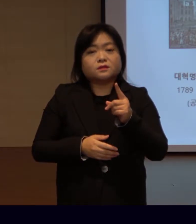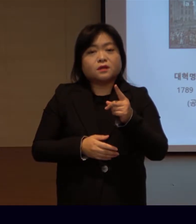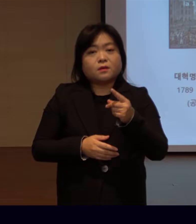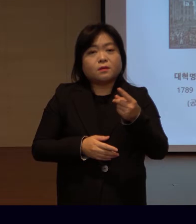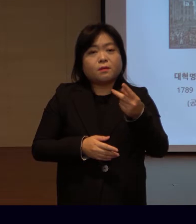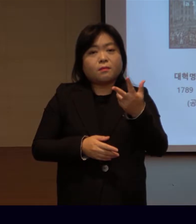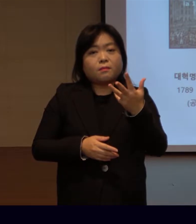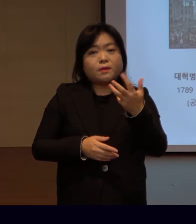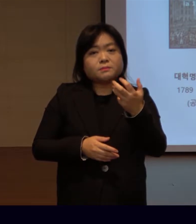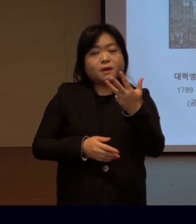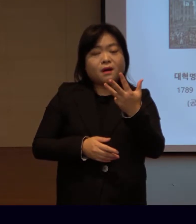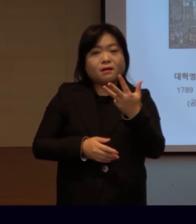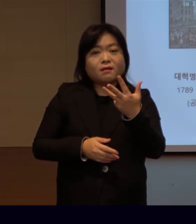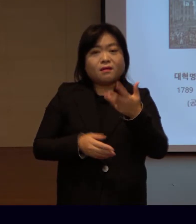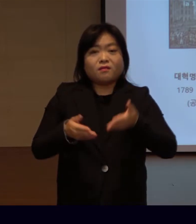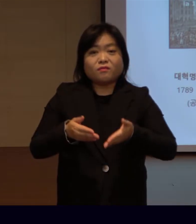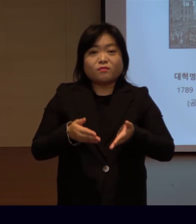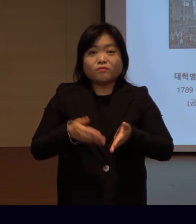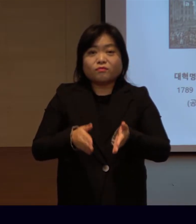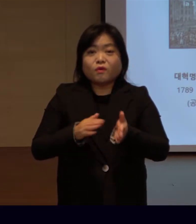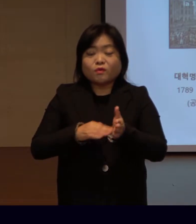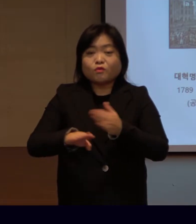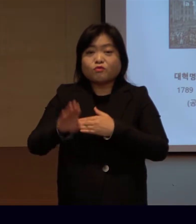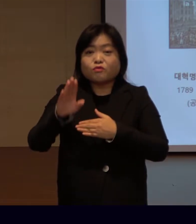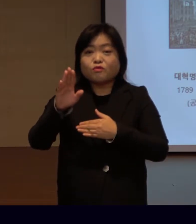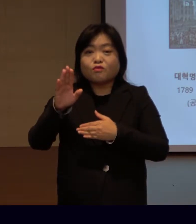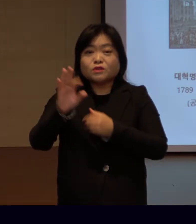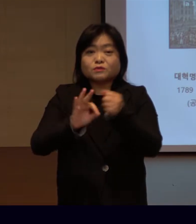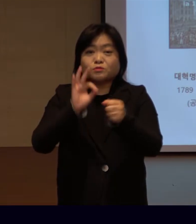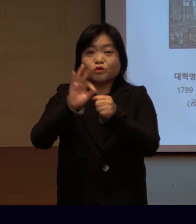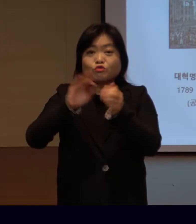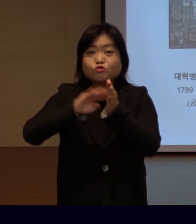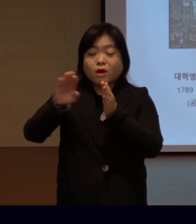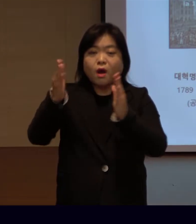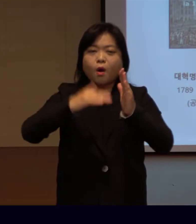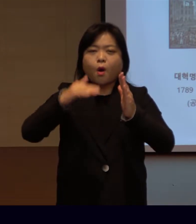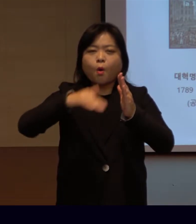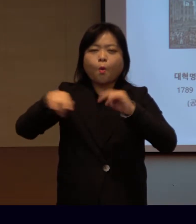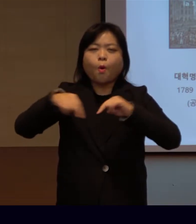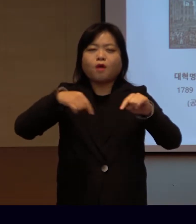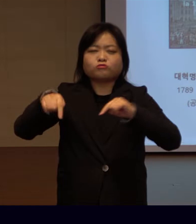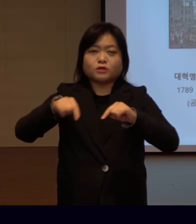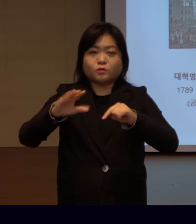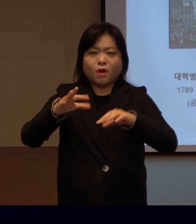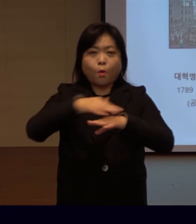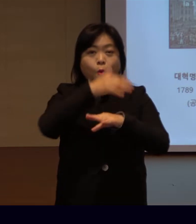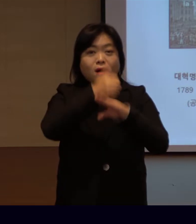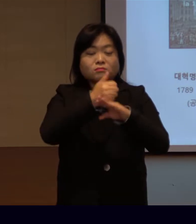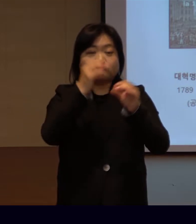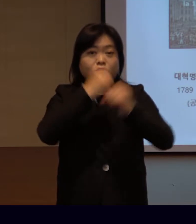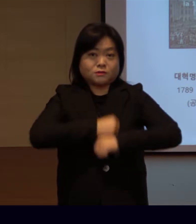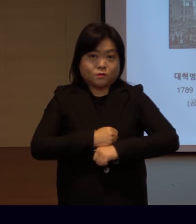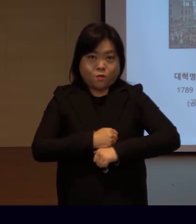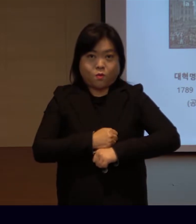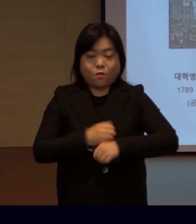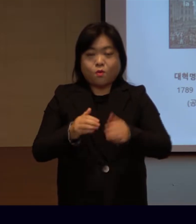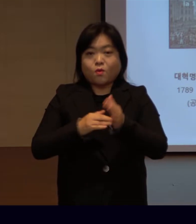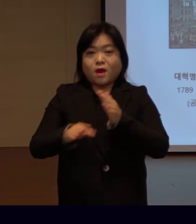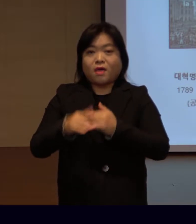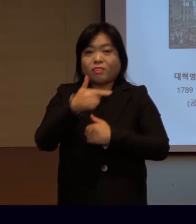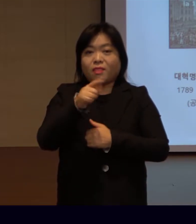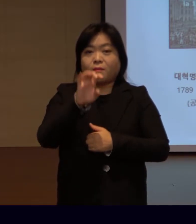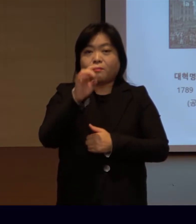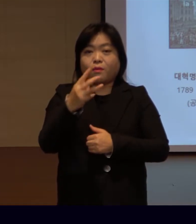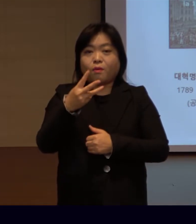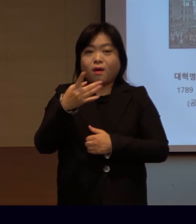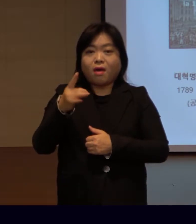99년, 10년 후에 태어났죠. 그래서 공화국이 됩니다. 너무나 당연했던 왕정이 무너지고, 그 다음에 나폴레옹이라는